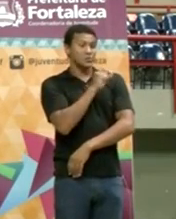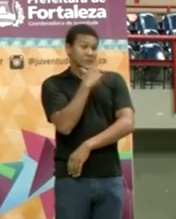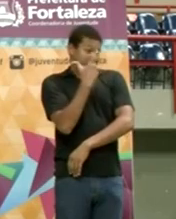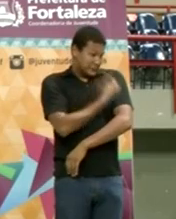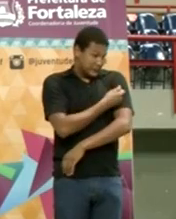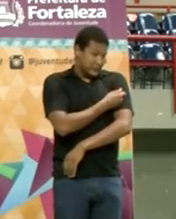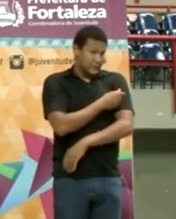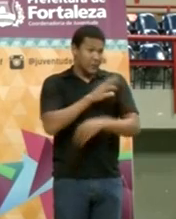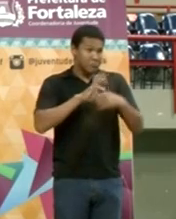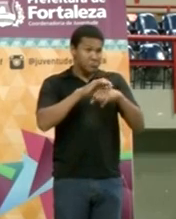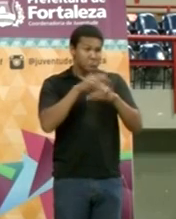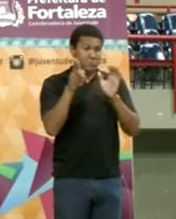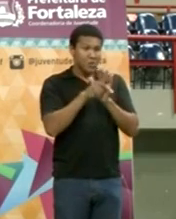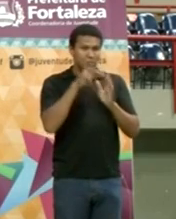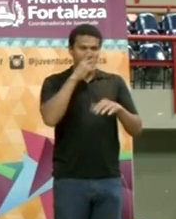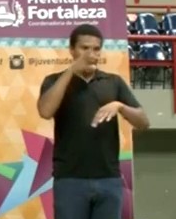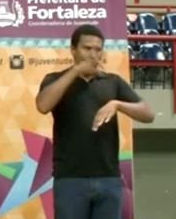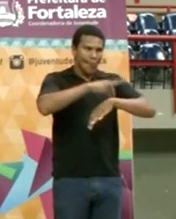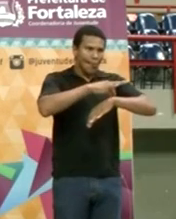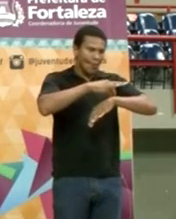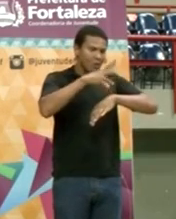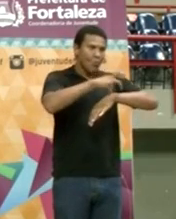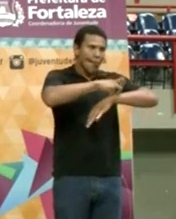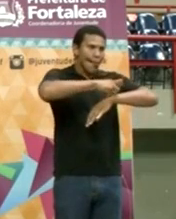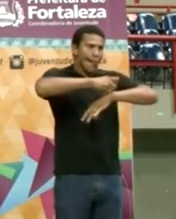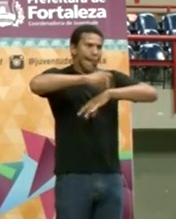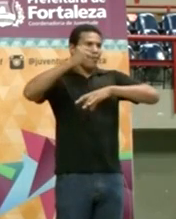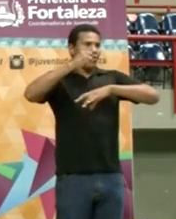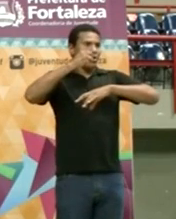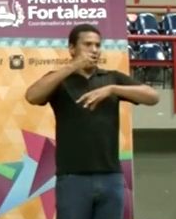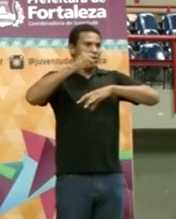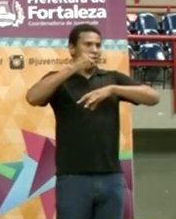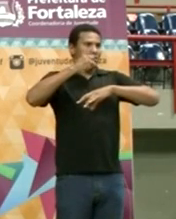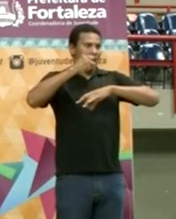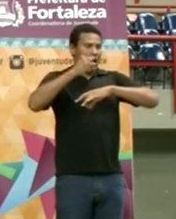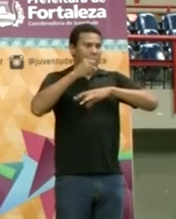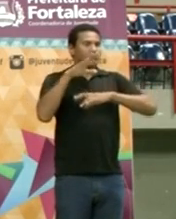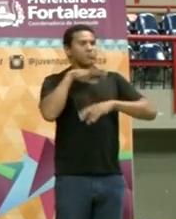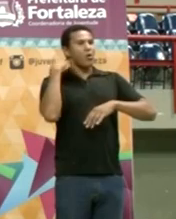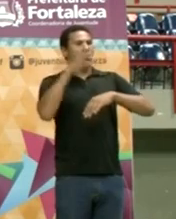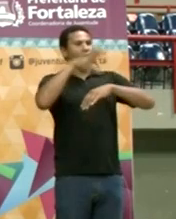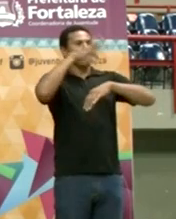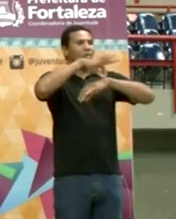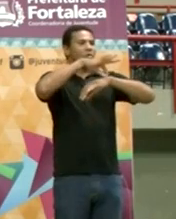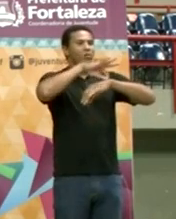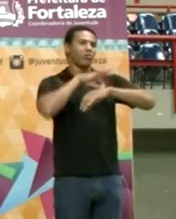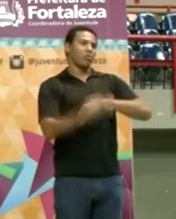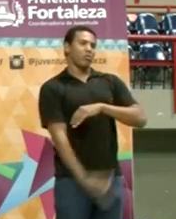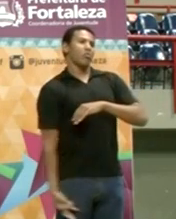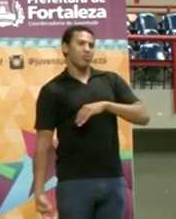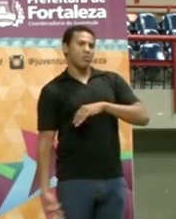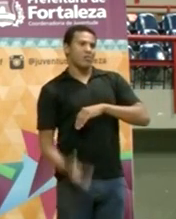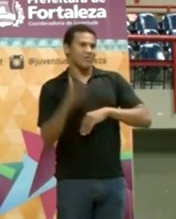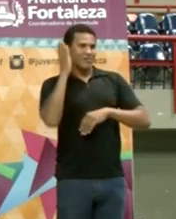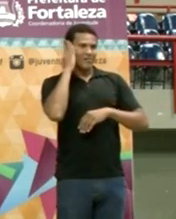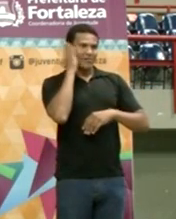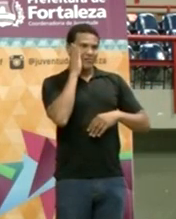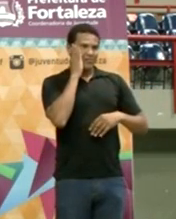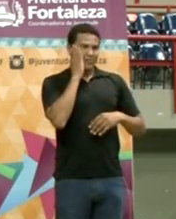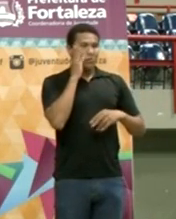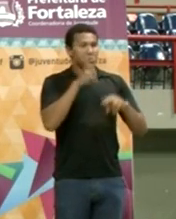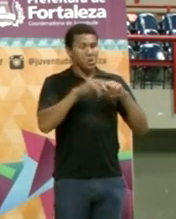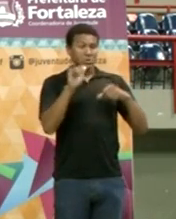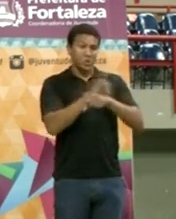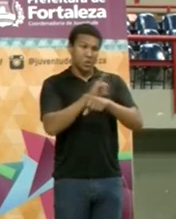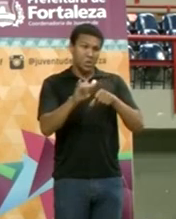o inseto suga o sangue da pessoa, ele adquire essa bactéria e morre. Tá? Então existem 3 estratégias que estão sendo utilizadas,